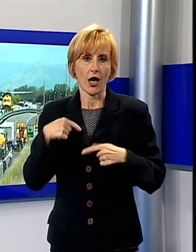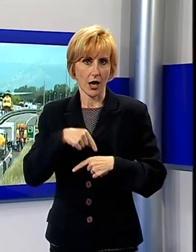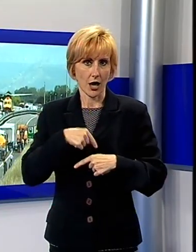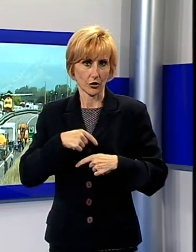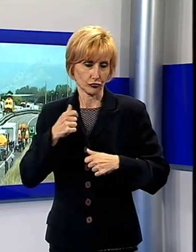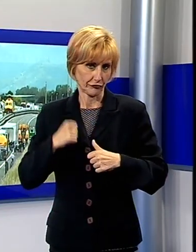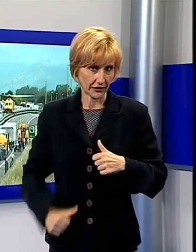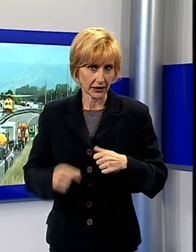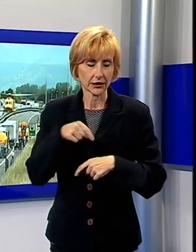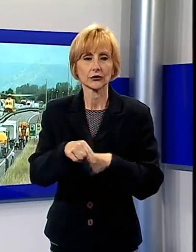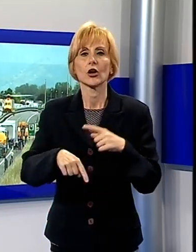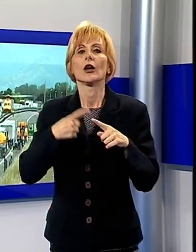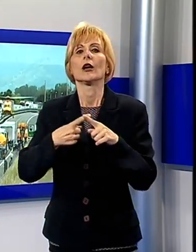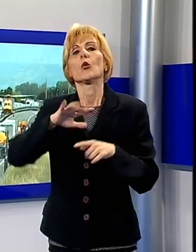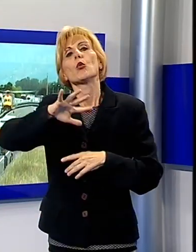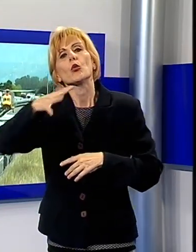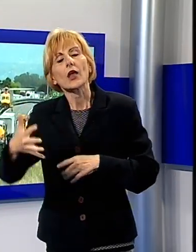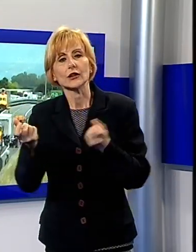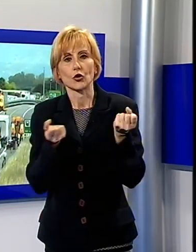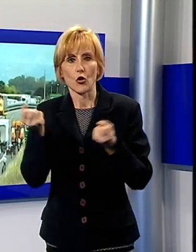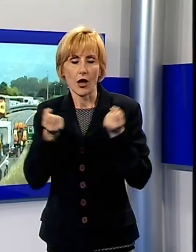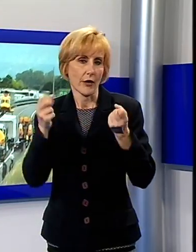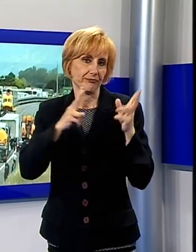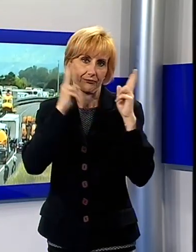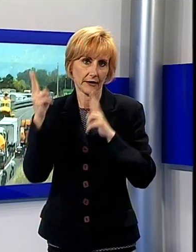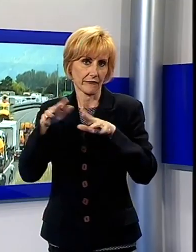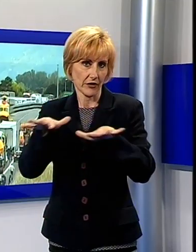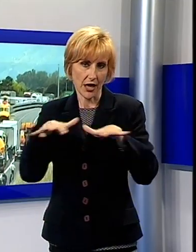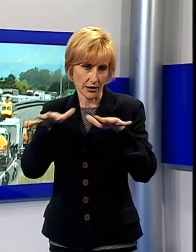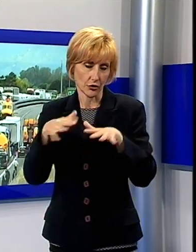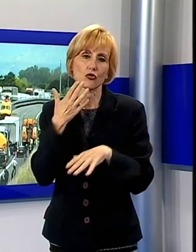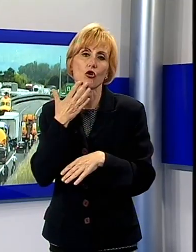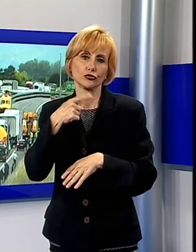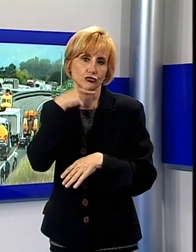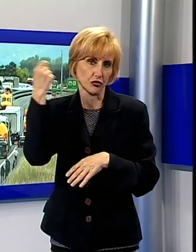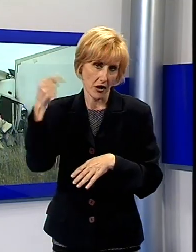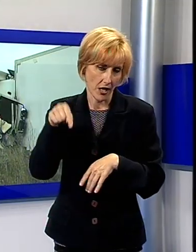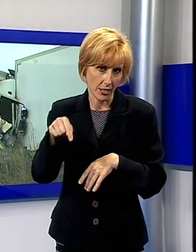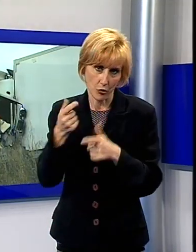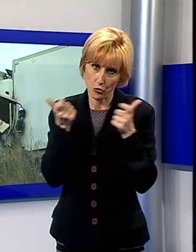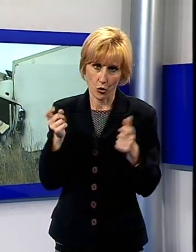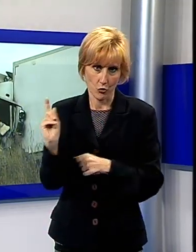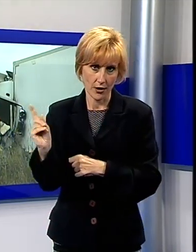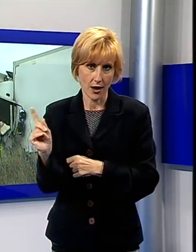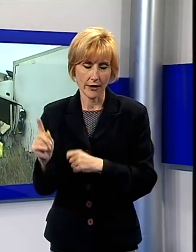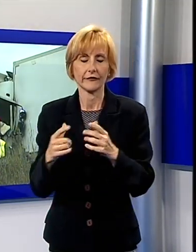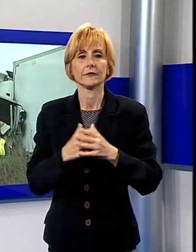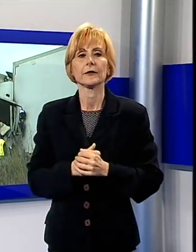dell'altro camion, invece, è stato trasferito all'ospedale Versilia in codice giallo. Sul posto la polizia stradale e i vigili del fuoco.